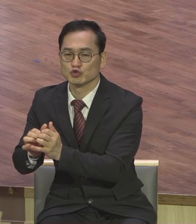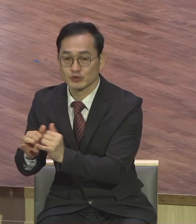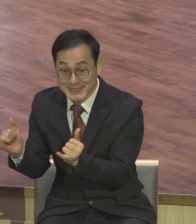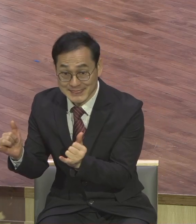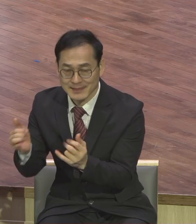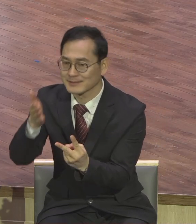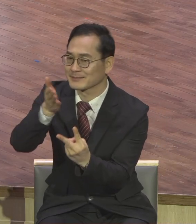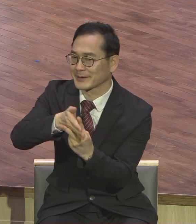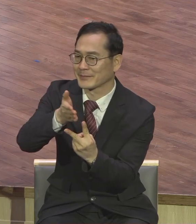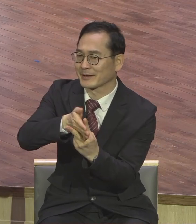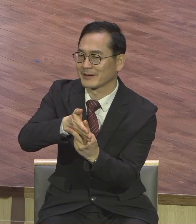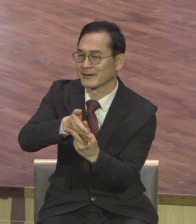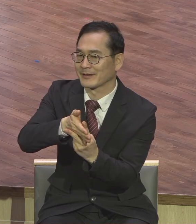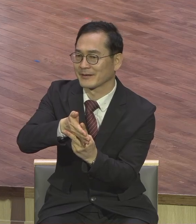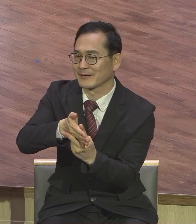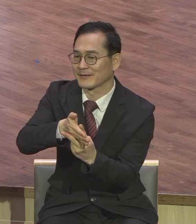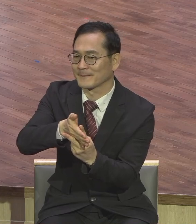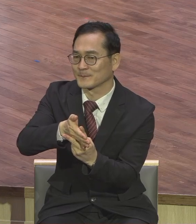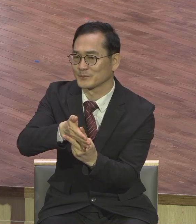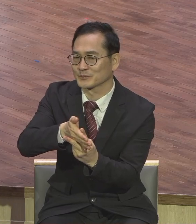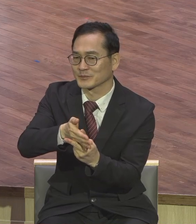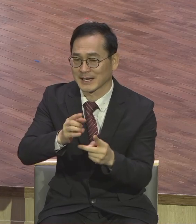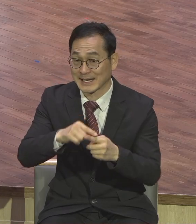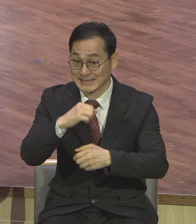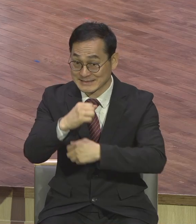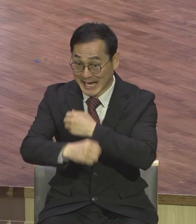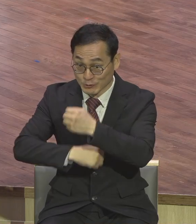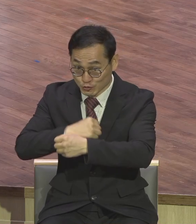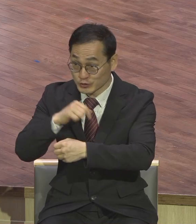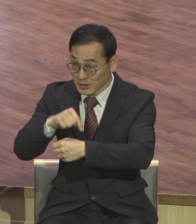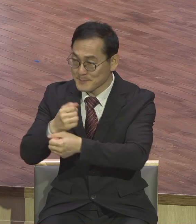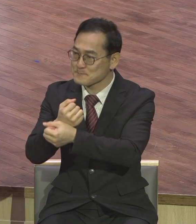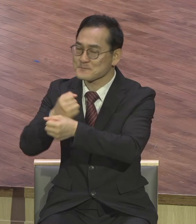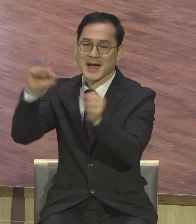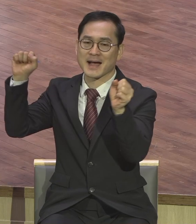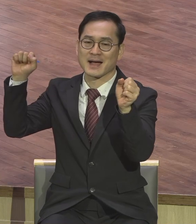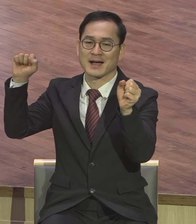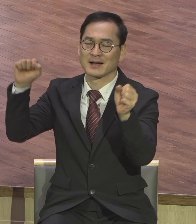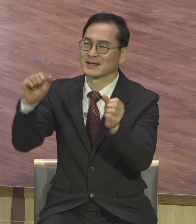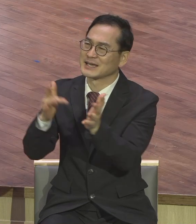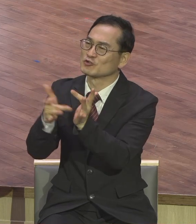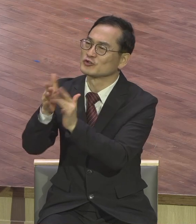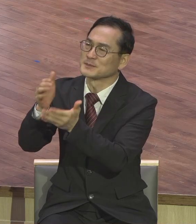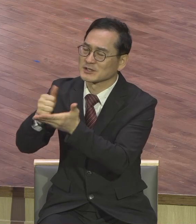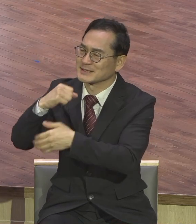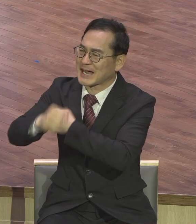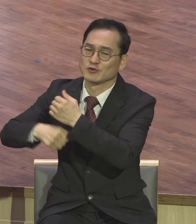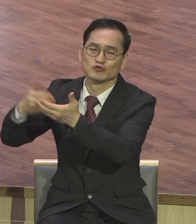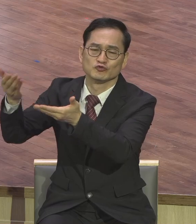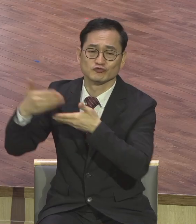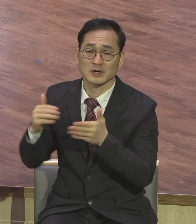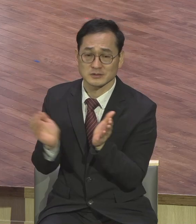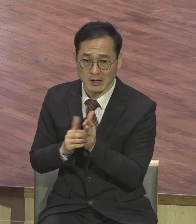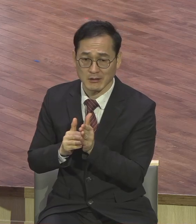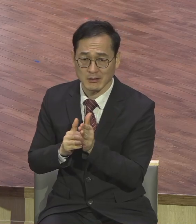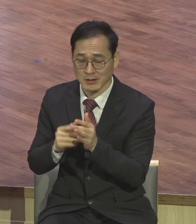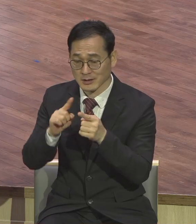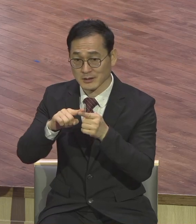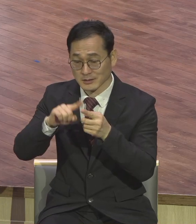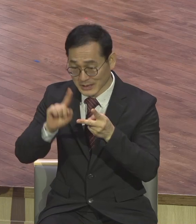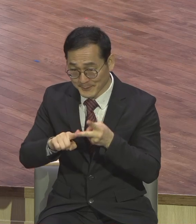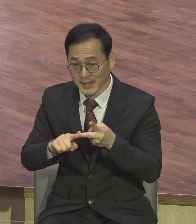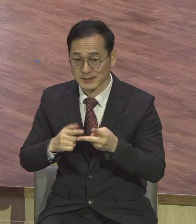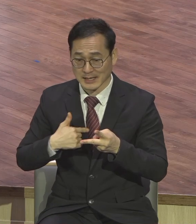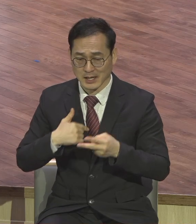자유는요, 이미 예수 그리스도를 통해서 주어졌습니다. 문제는 이것을 참으로 내가 누리느냐가